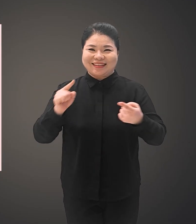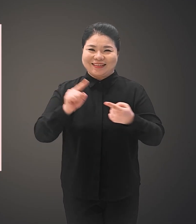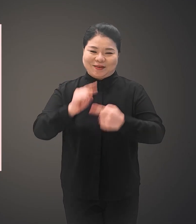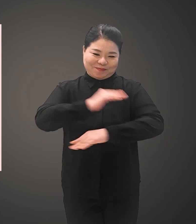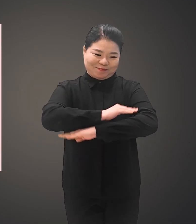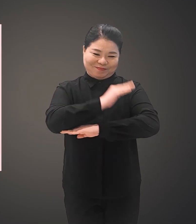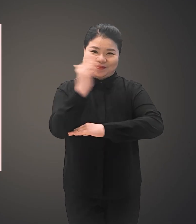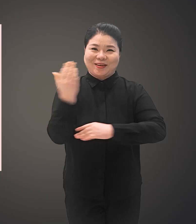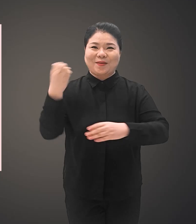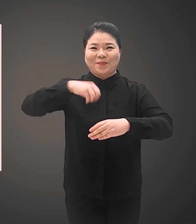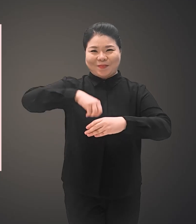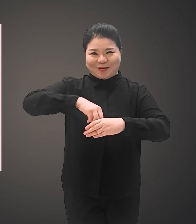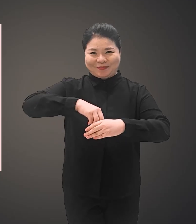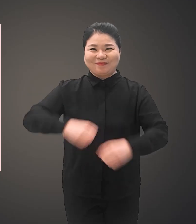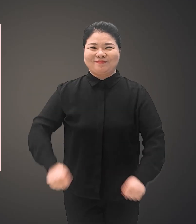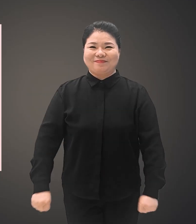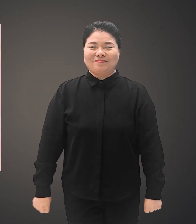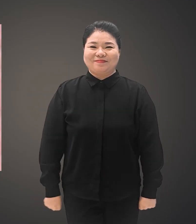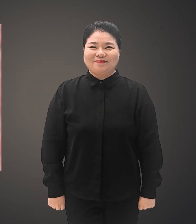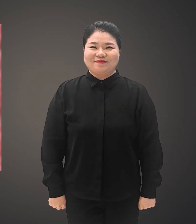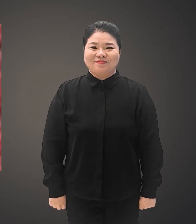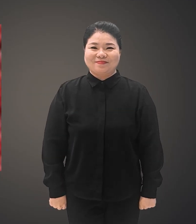이야기가 실려 있습니다.